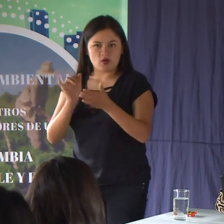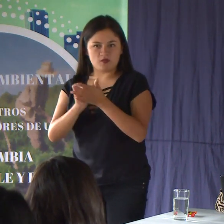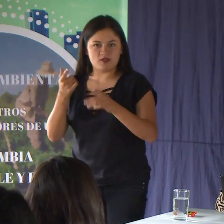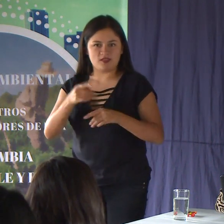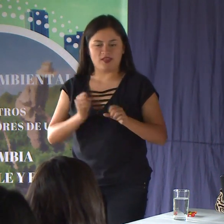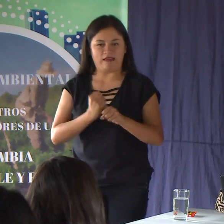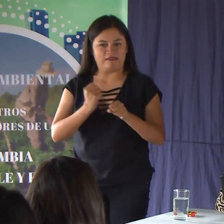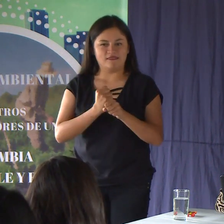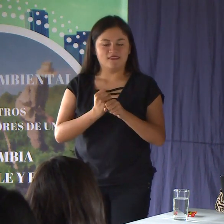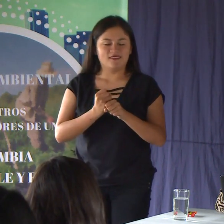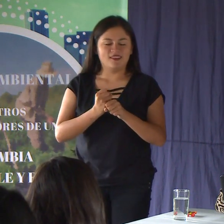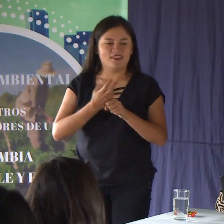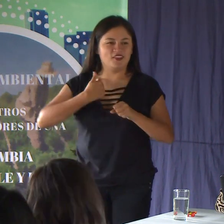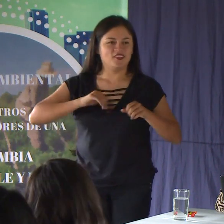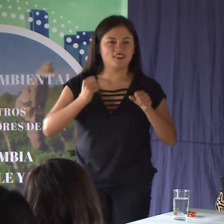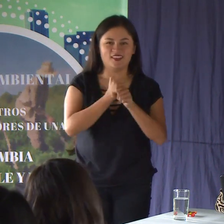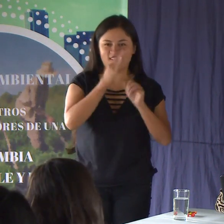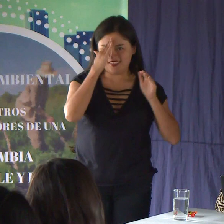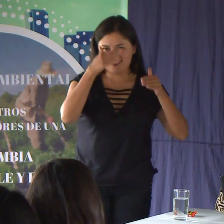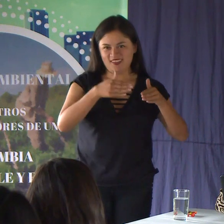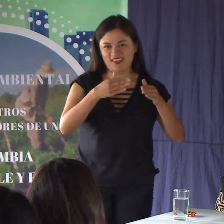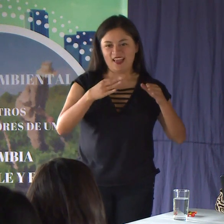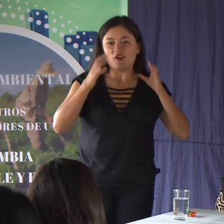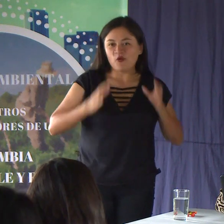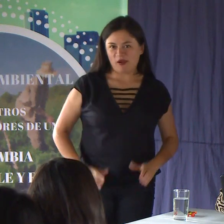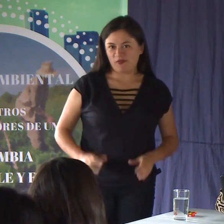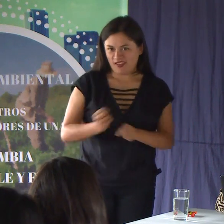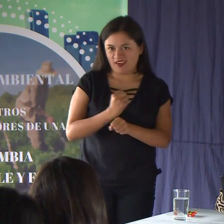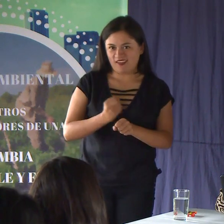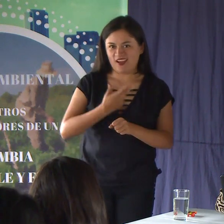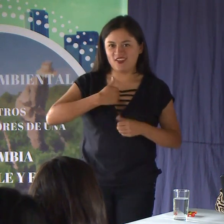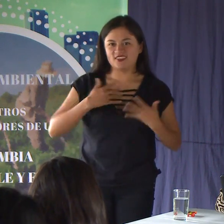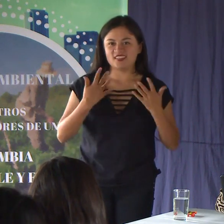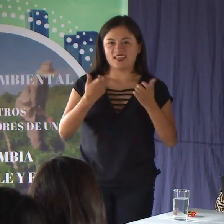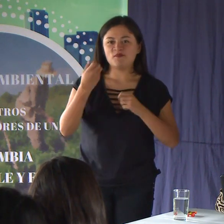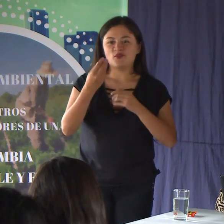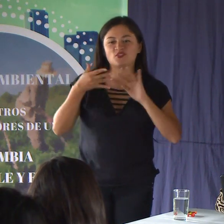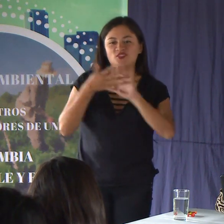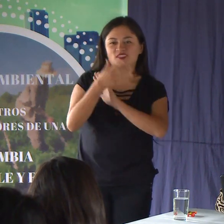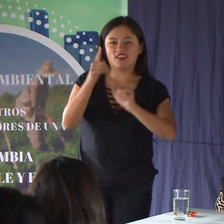Entonces, pues desde allí quisiera contarles algunas reflexiones que hemos venido